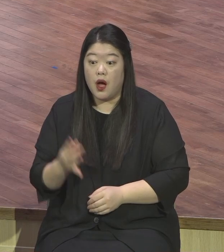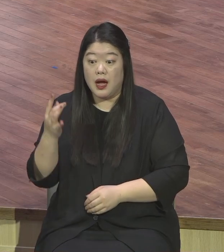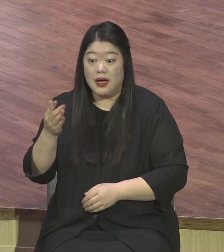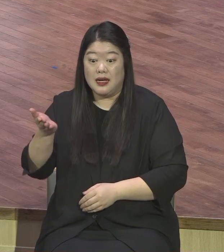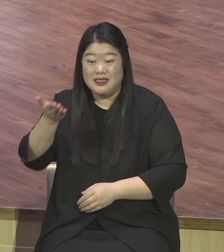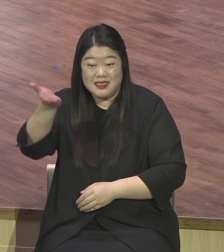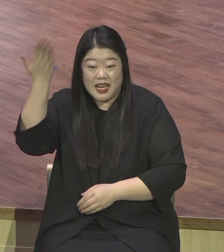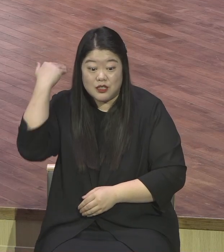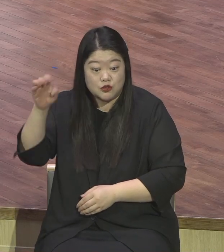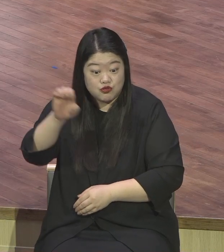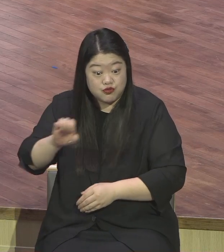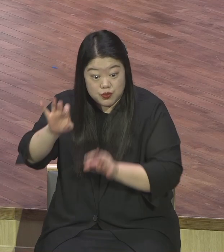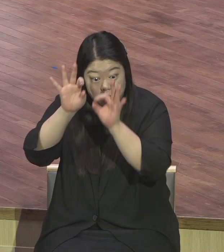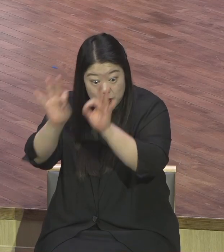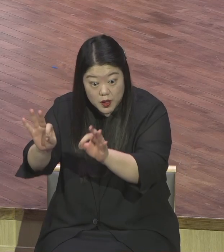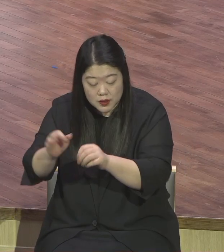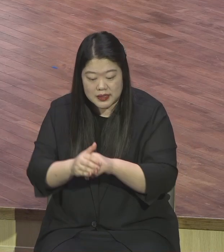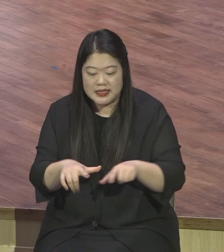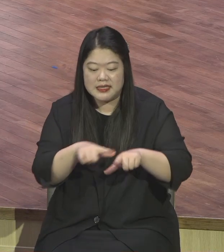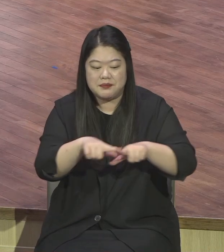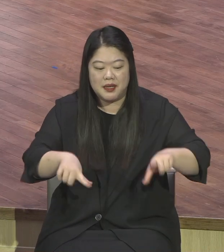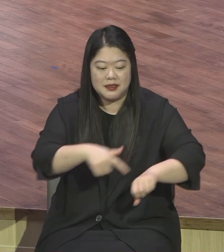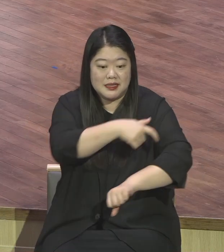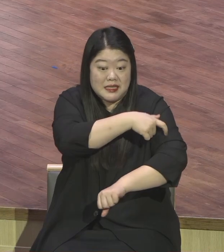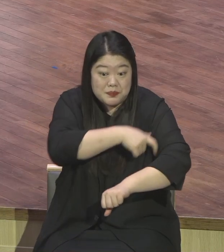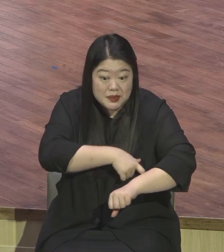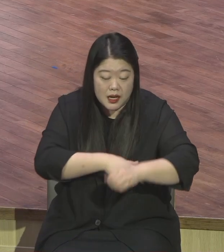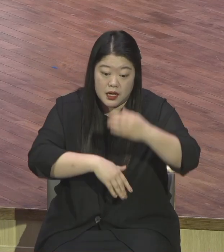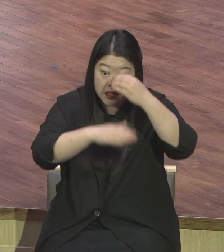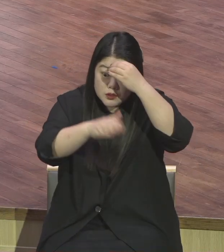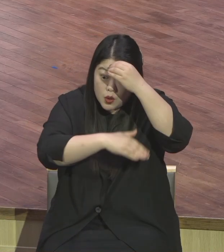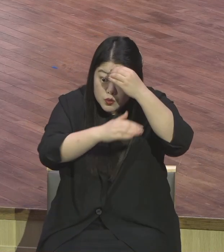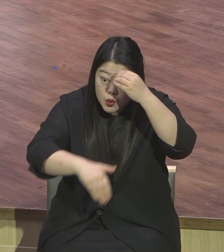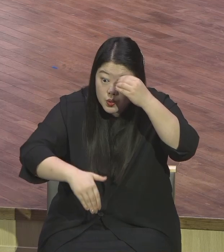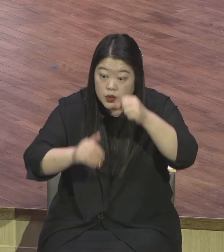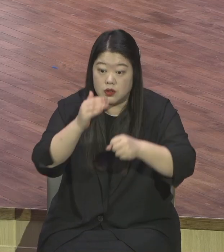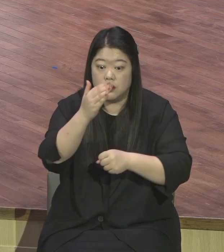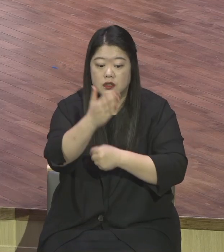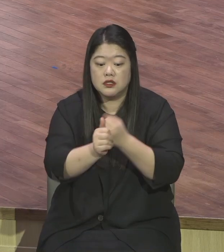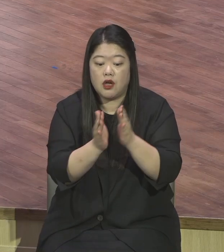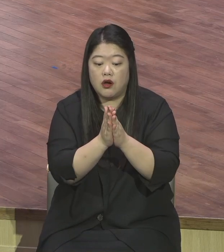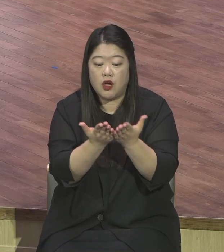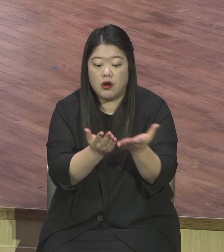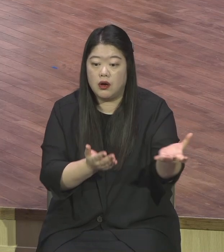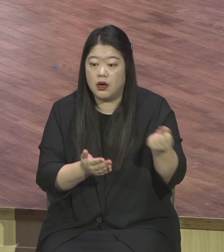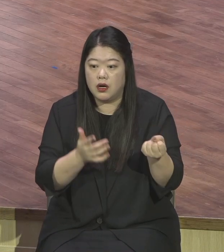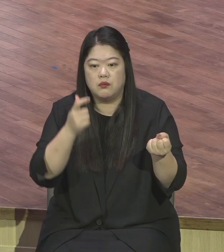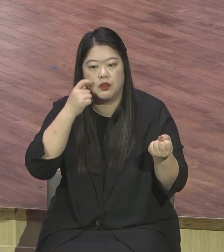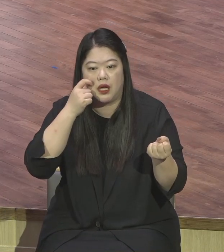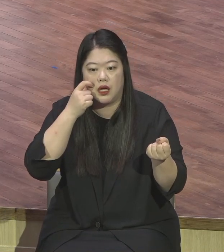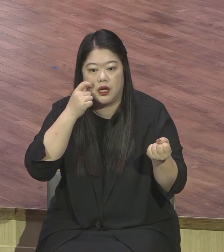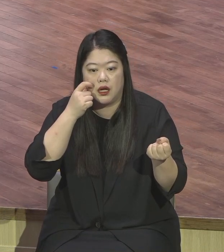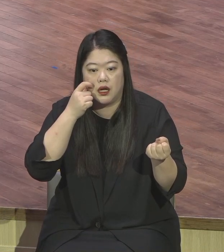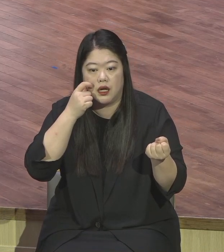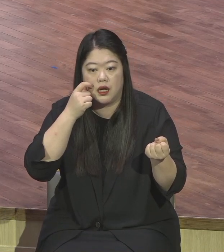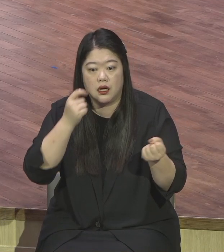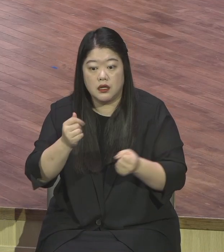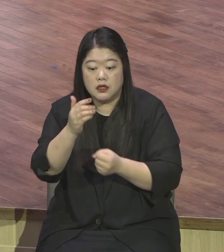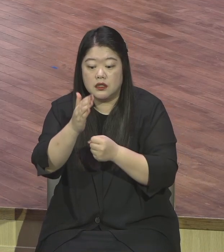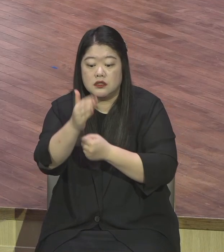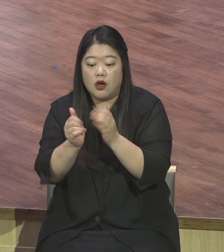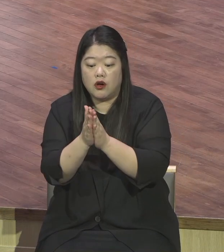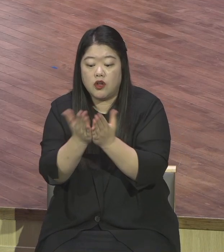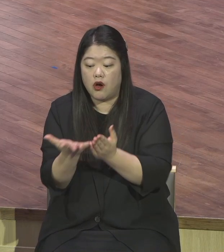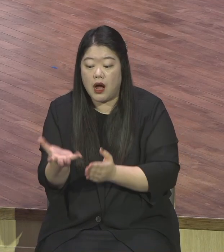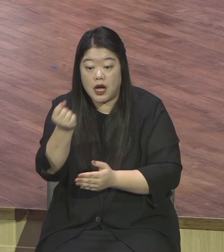않았습니다. 성경이 썰 들고 있지 않았어요. 그냥 왔다 갔다 신부가 설교하는 그것만 듣고 그냥